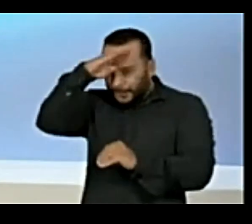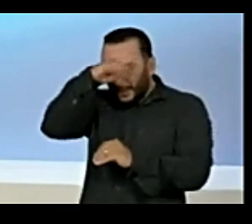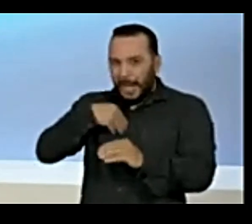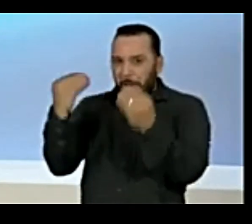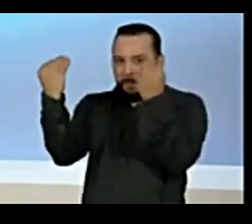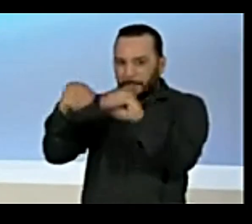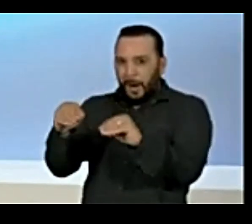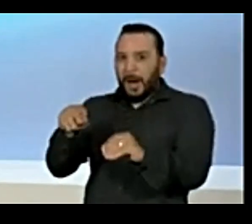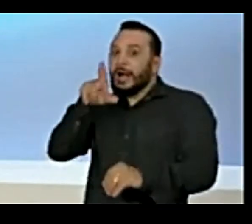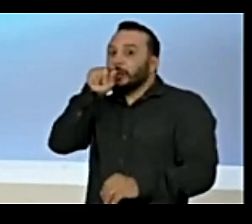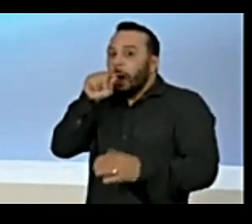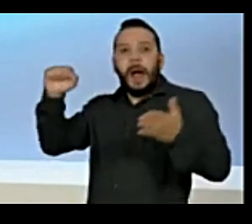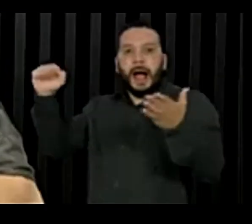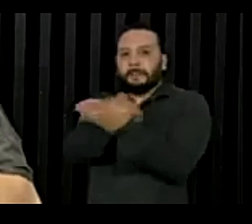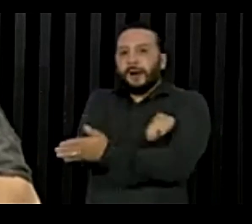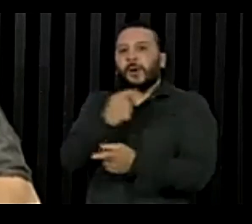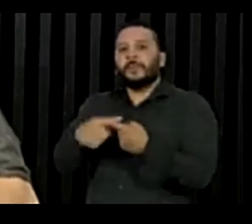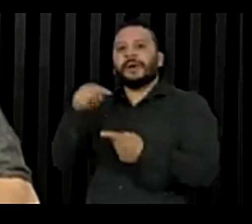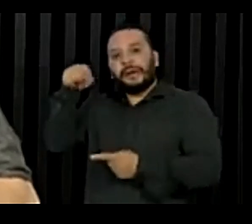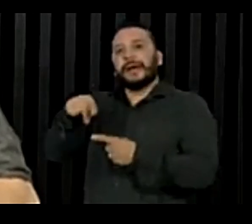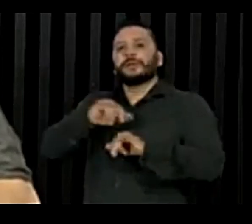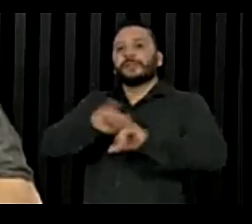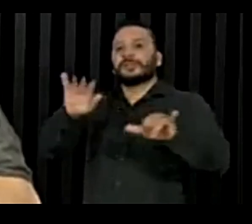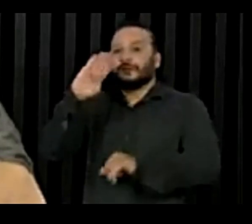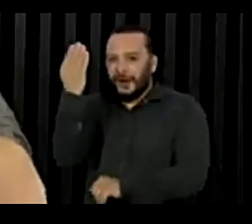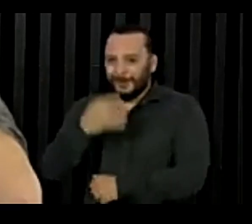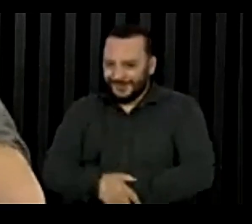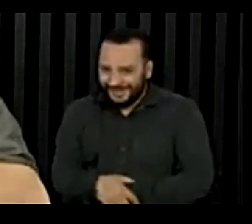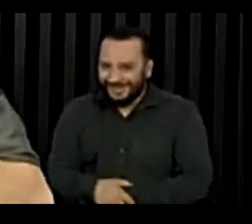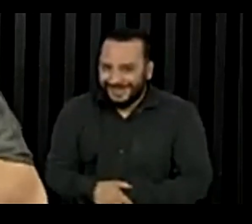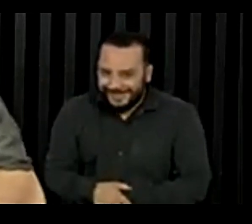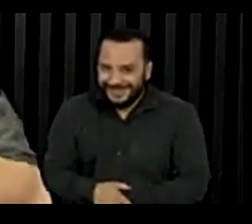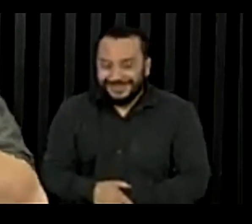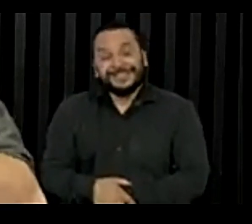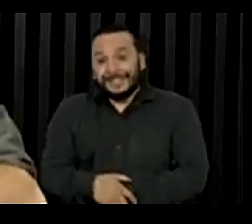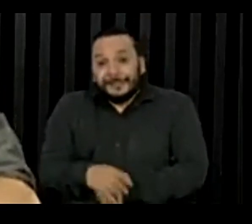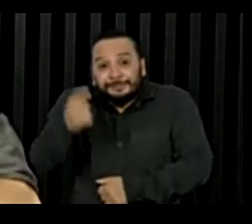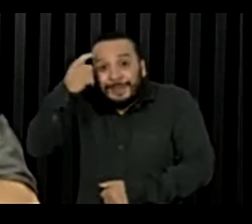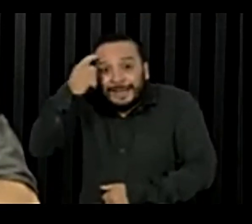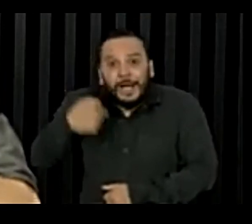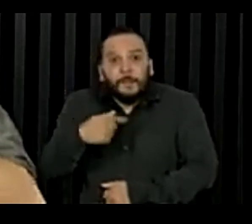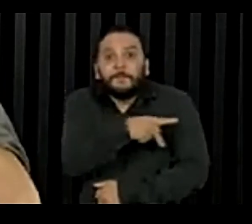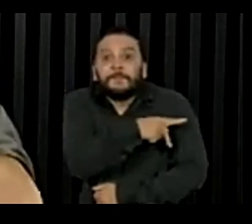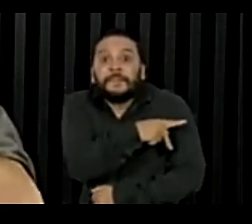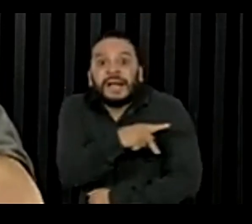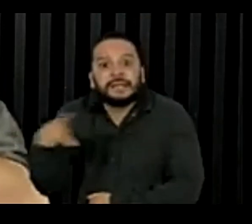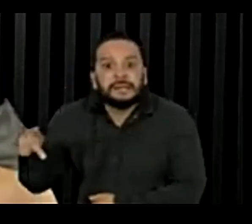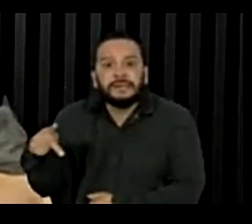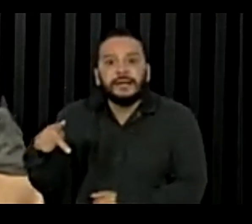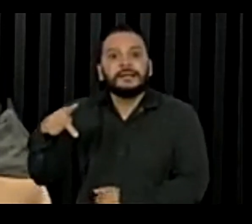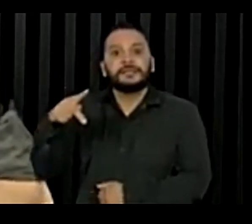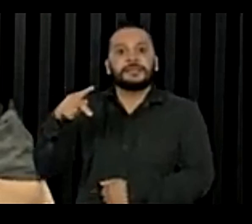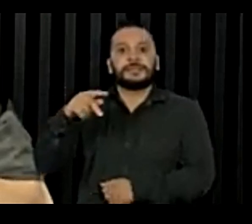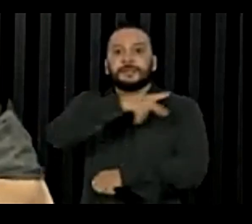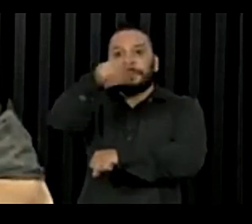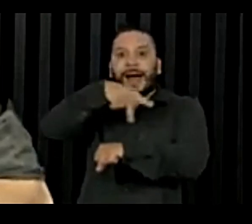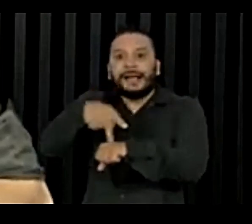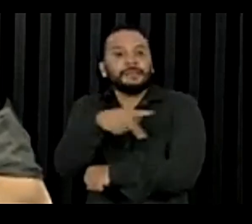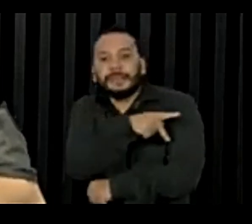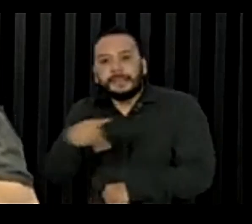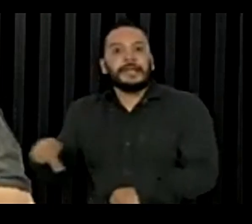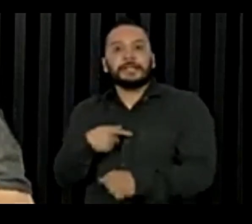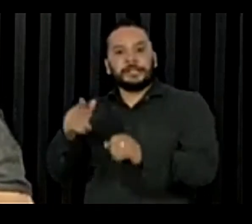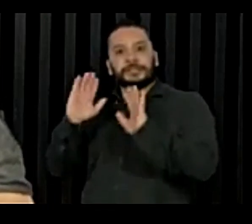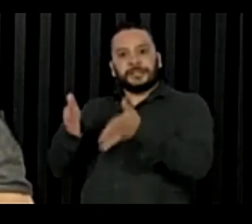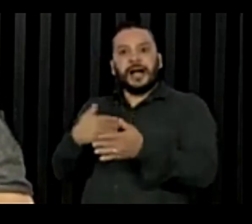o cenário brasileiro hoje. O presidente da República teve seu post apagado pelo Instagram por disseminar fake